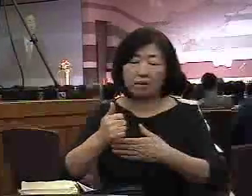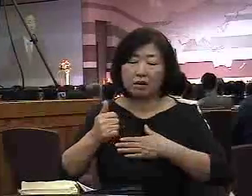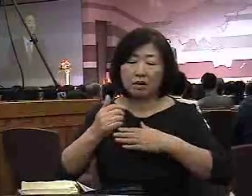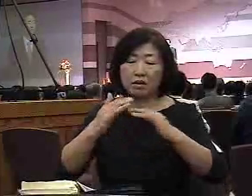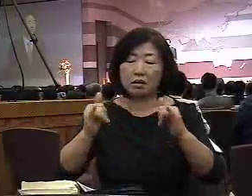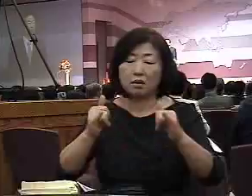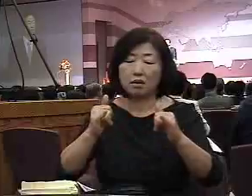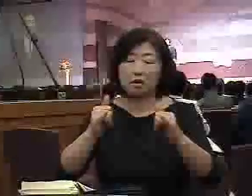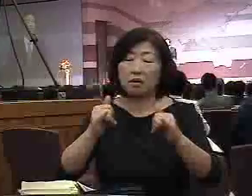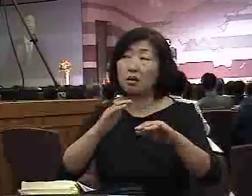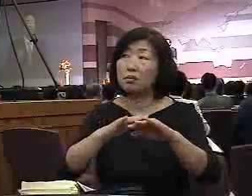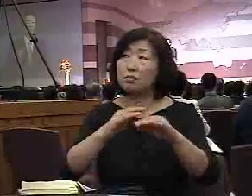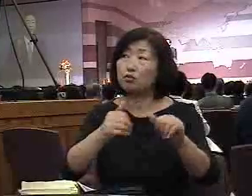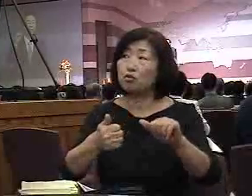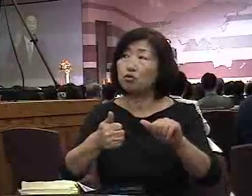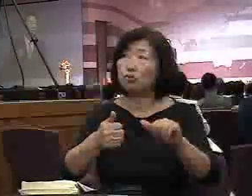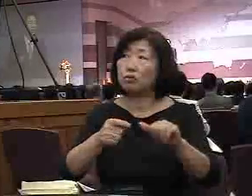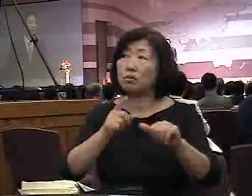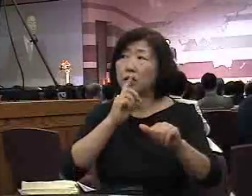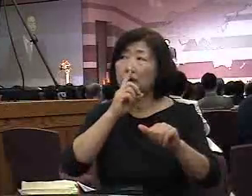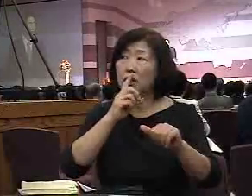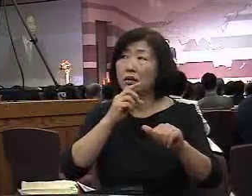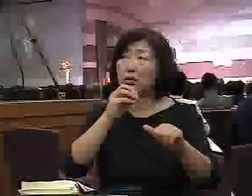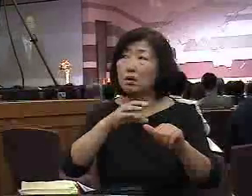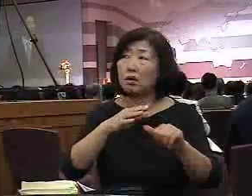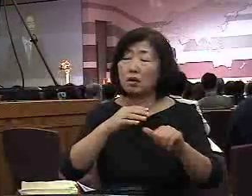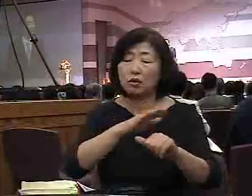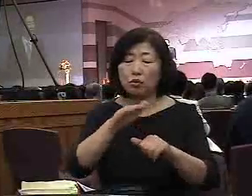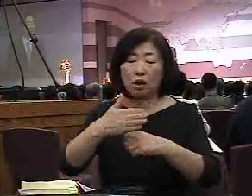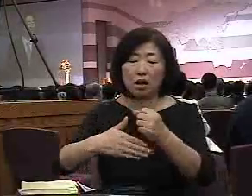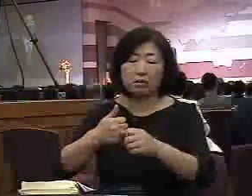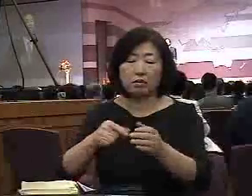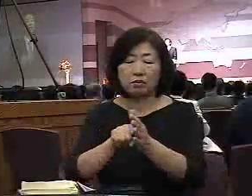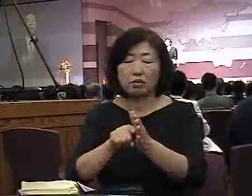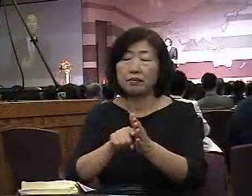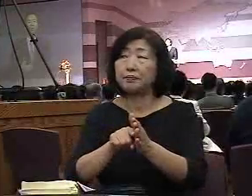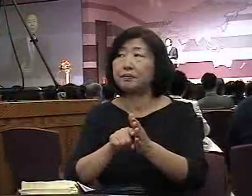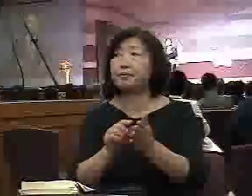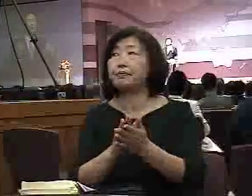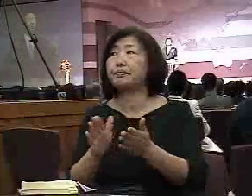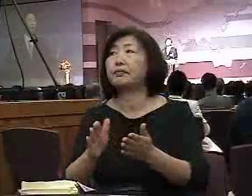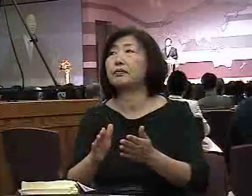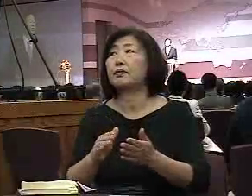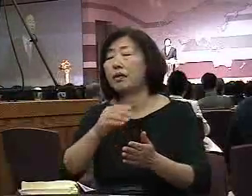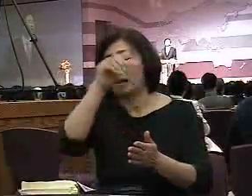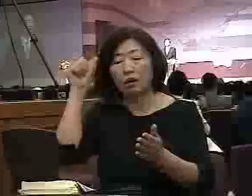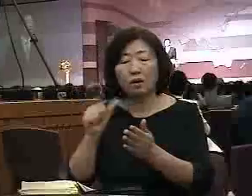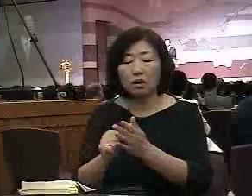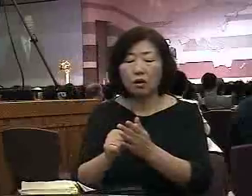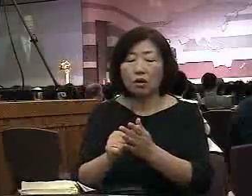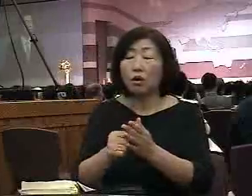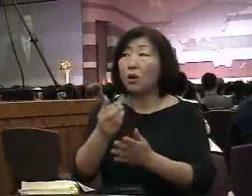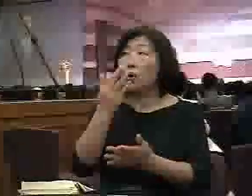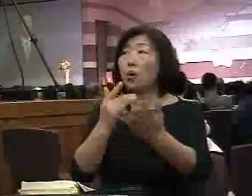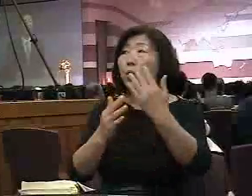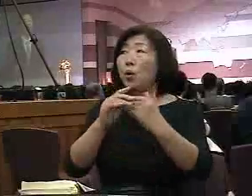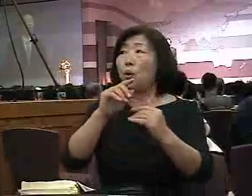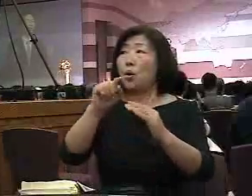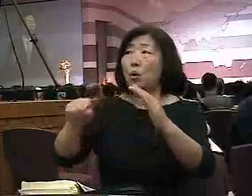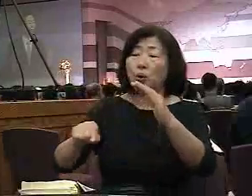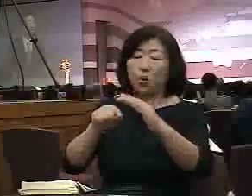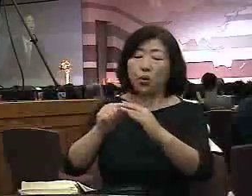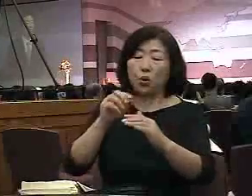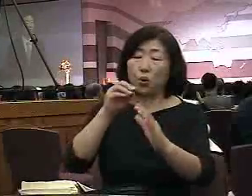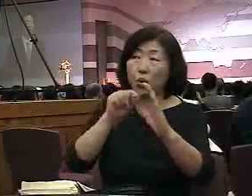거예요. 그 하나님이 우리 하나님인 줄로 믿습니다. 내 인생이 또 아무리 풀문불 속에 들어가는 것 같이 막 그냥